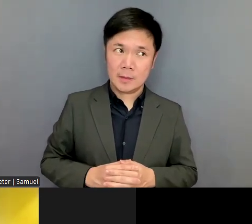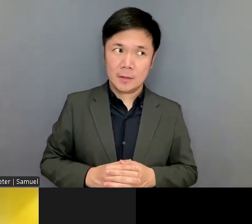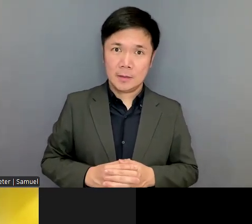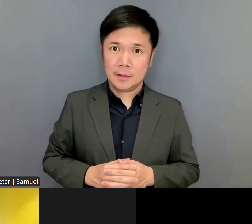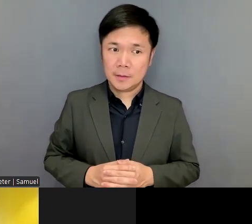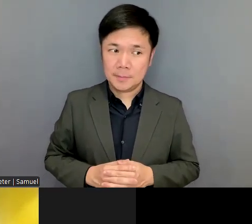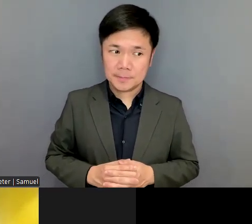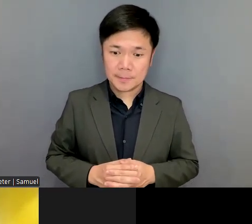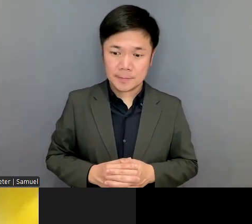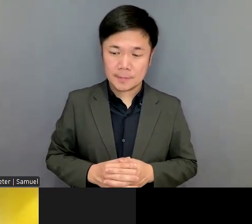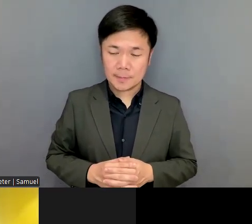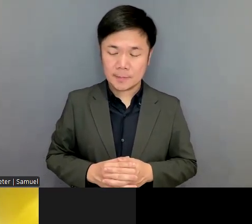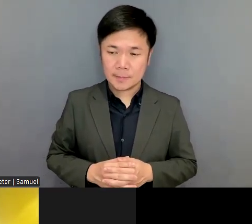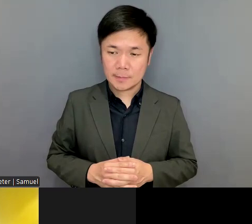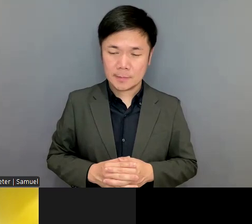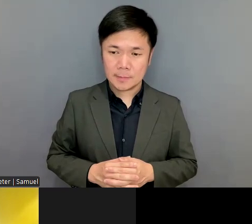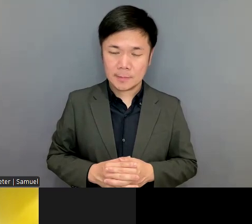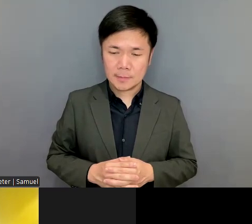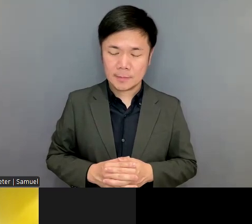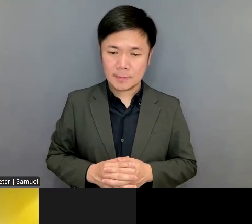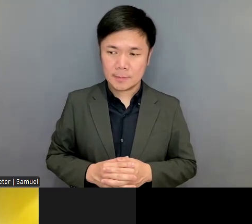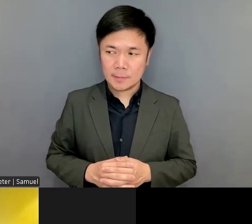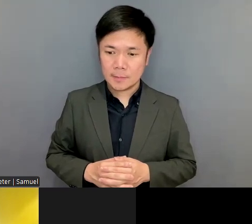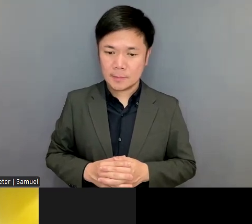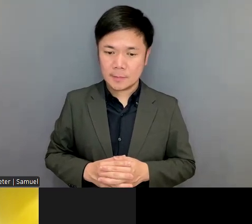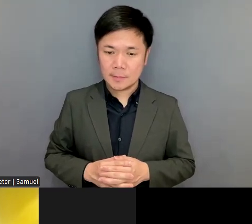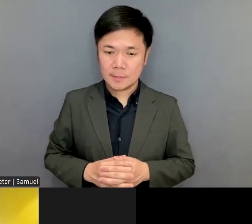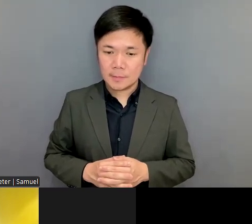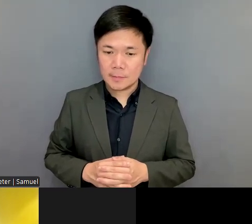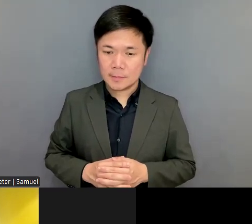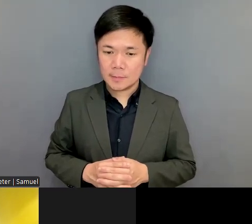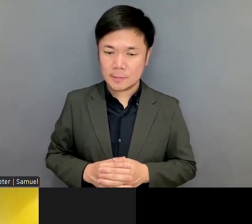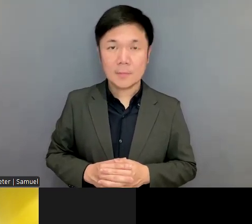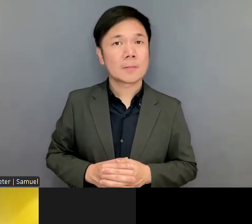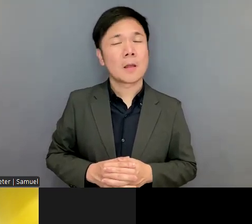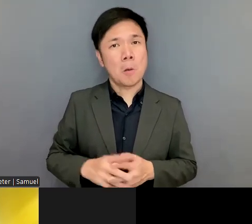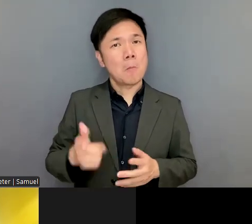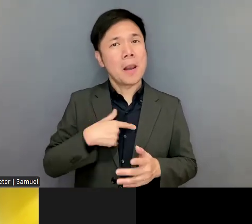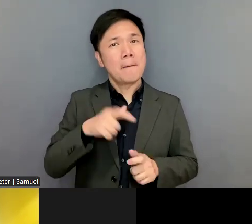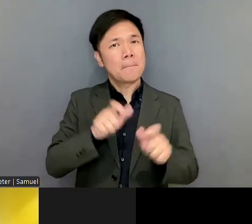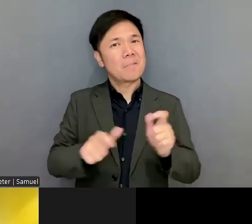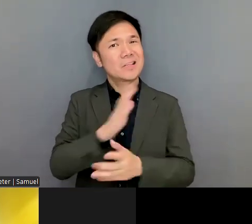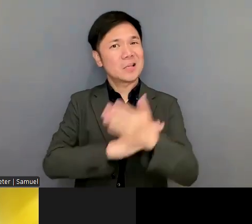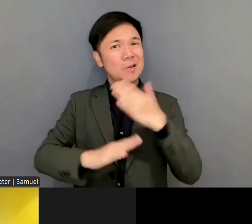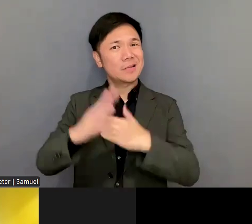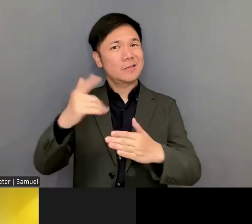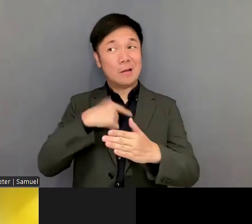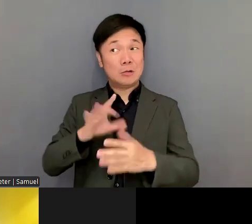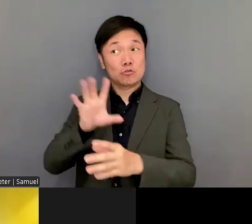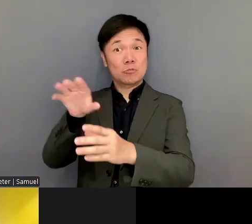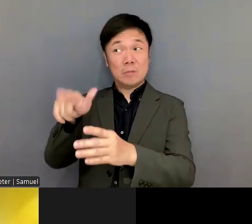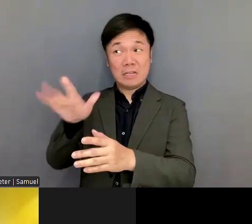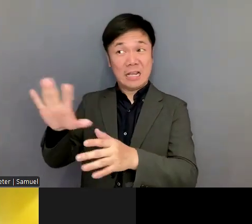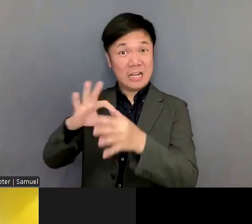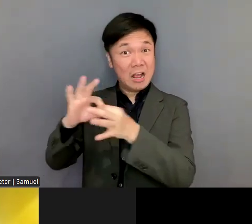la ciudadanía plena. We cannot really Realmente get es una full de las citizenship, dificultades and this is one mayores of que no da the cumplimiento a la